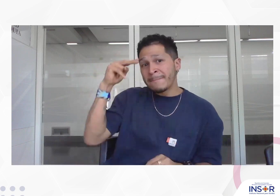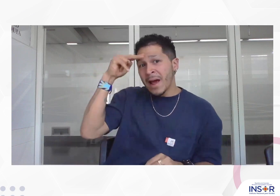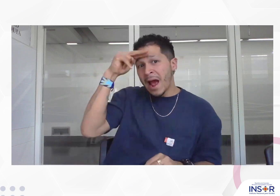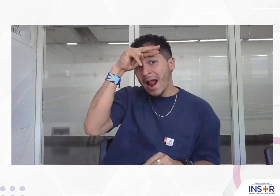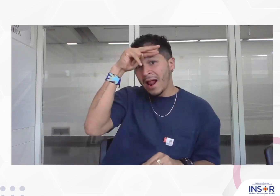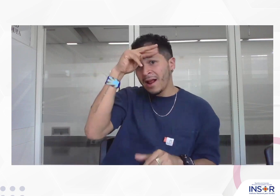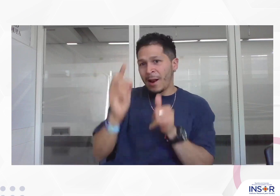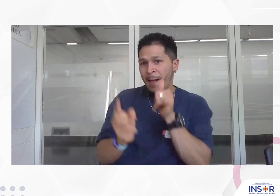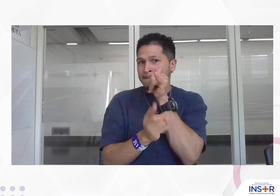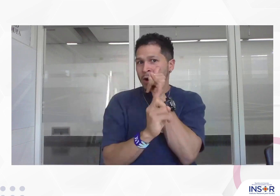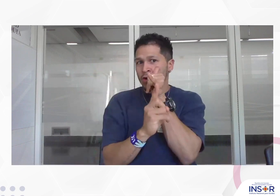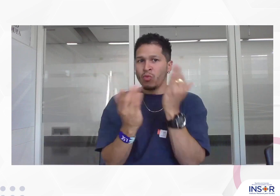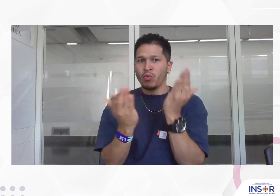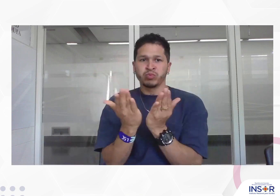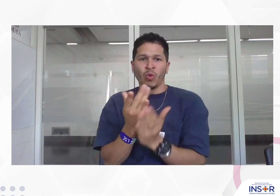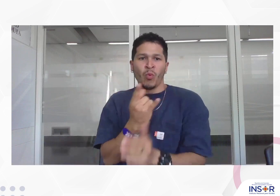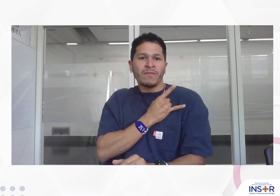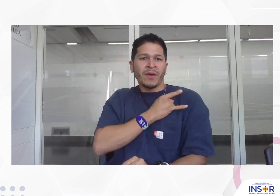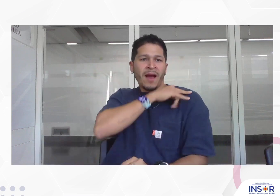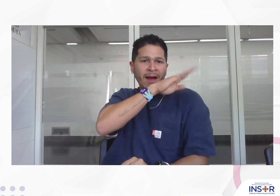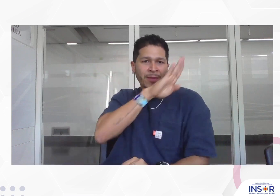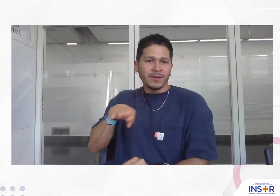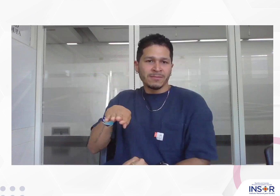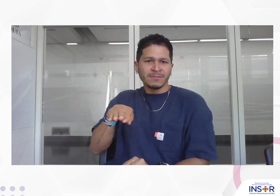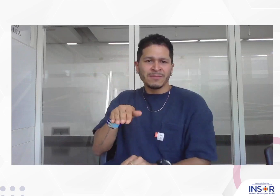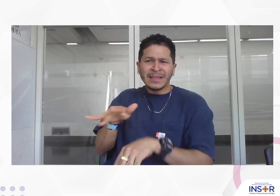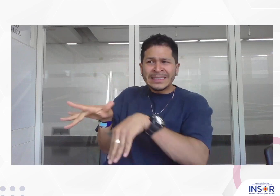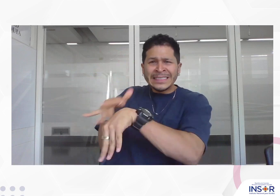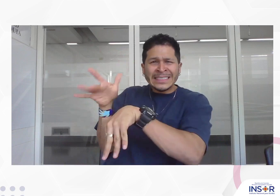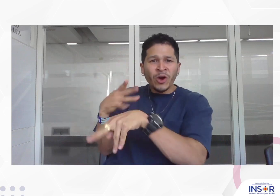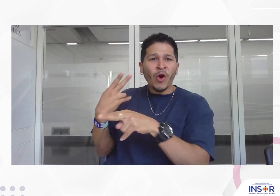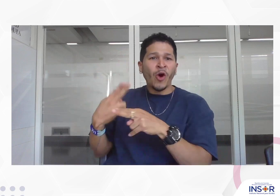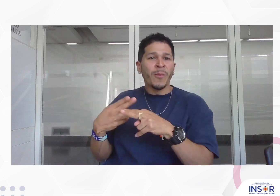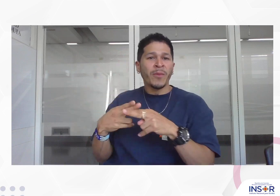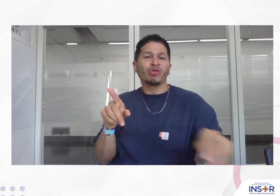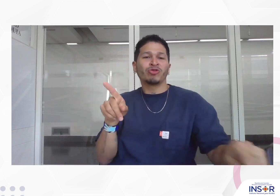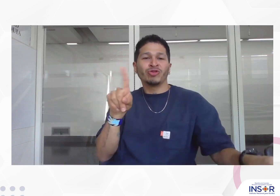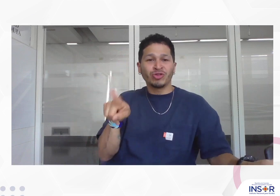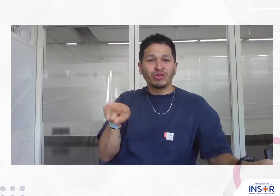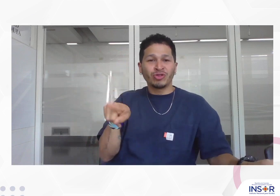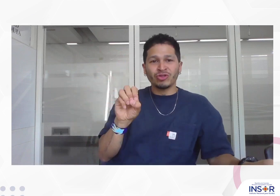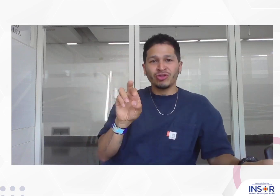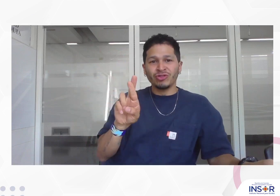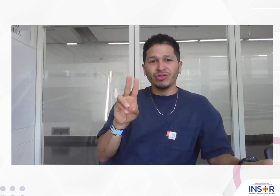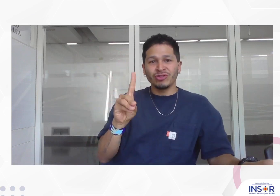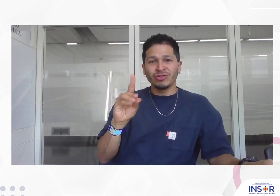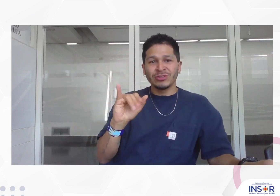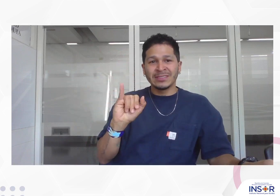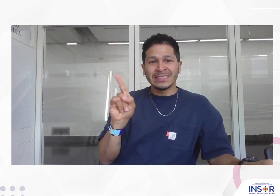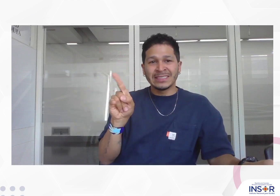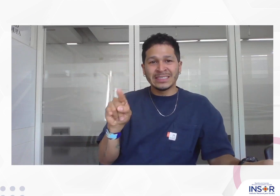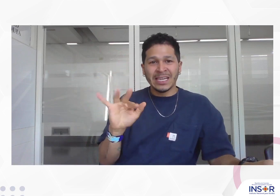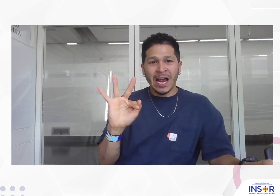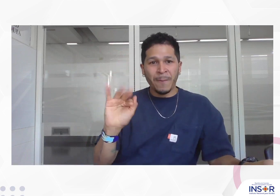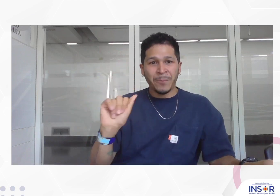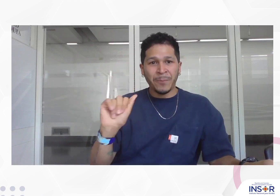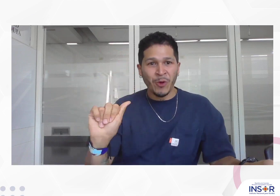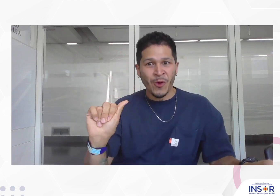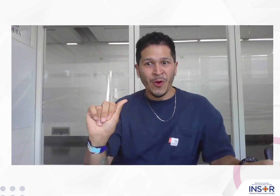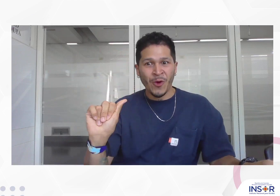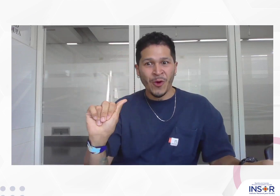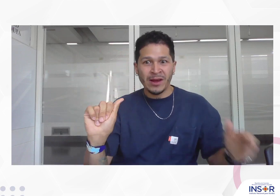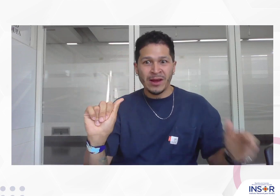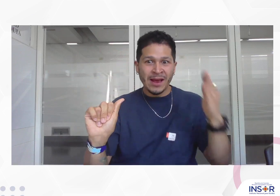y sus investigaciones son muy interesantes. También Milady Congote, que es estudiante de la Universidad de